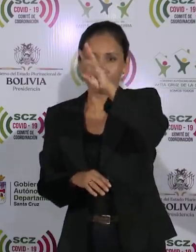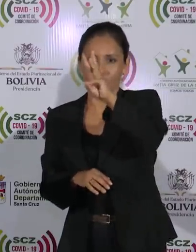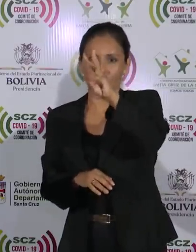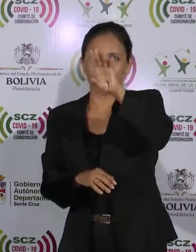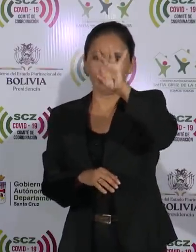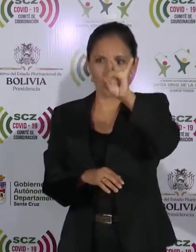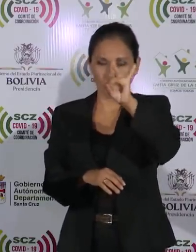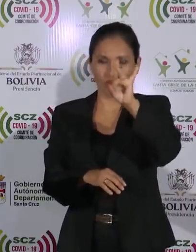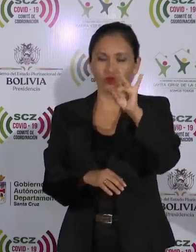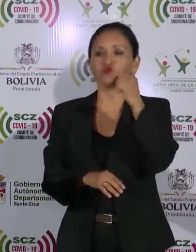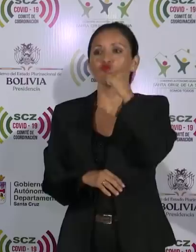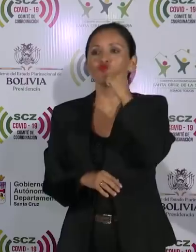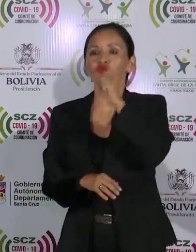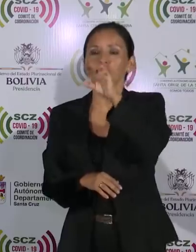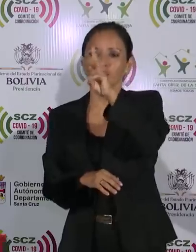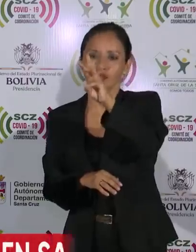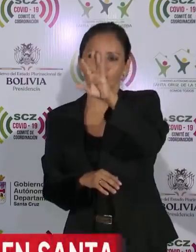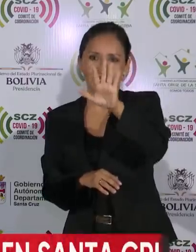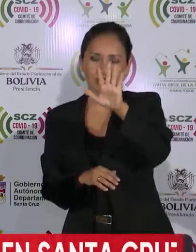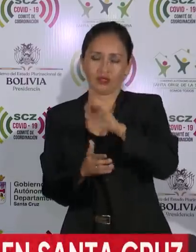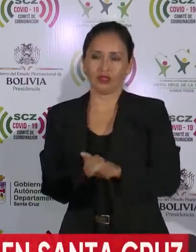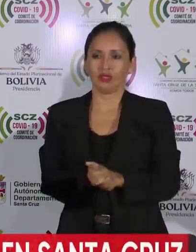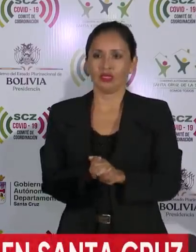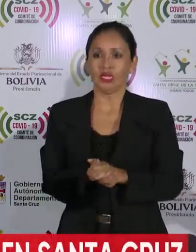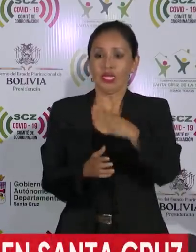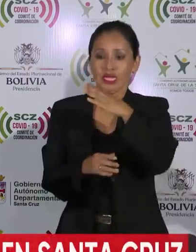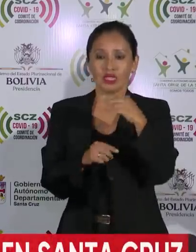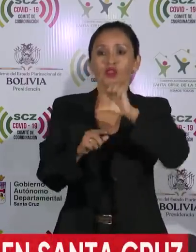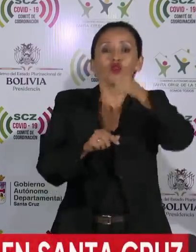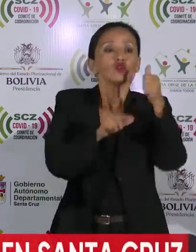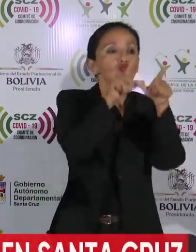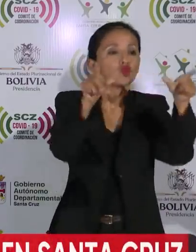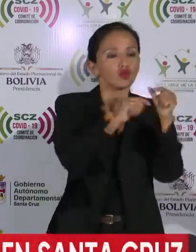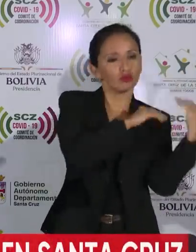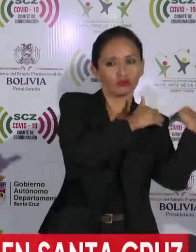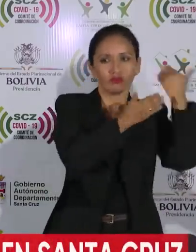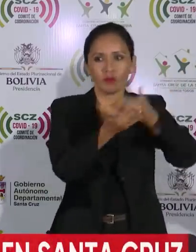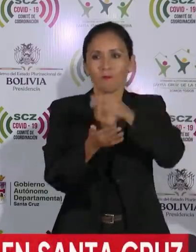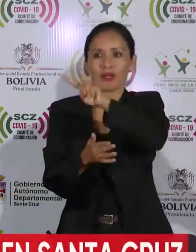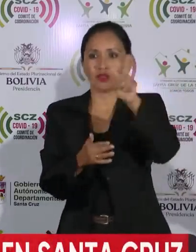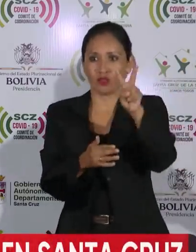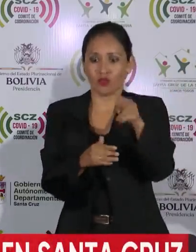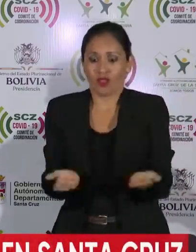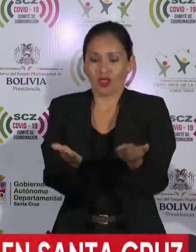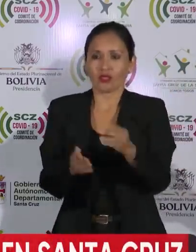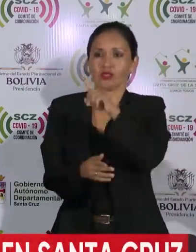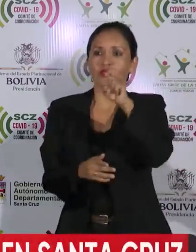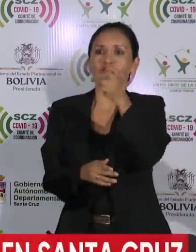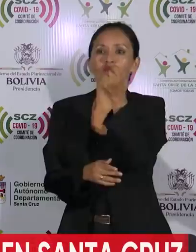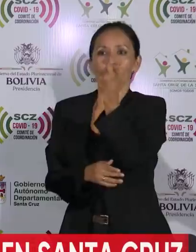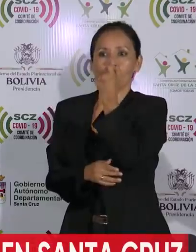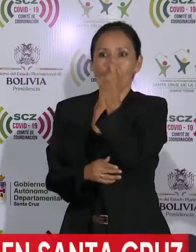68, femeninos 65. Importados 22 y locales 111.